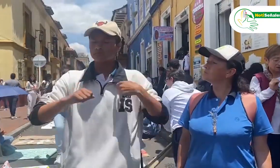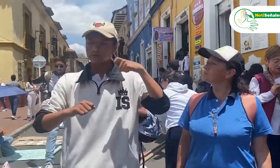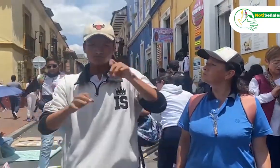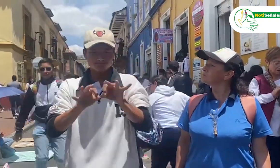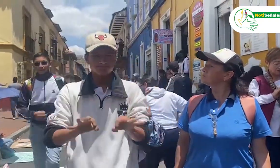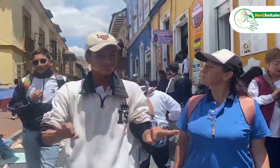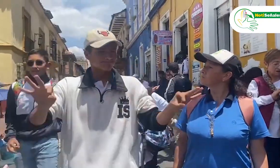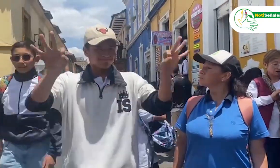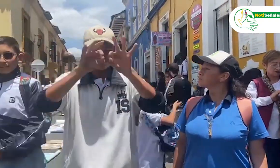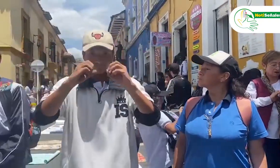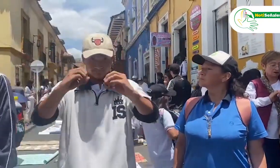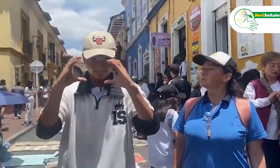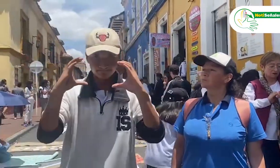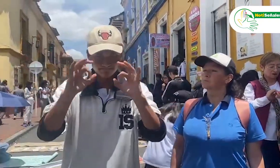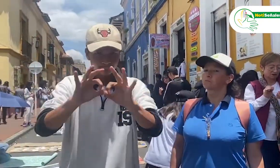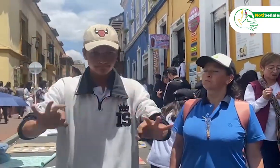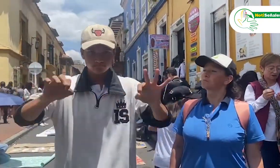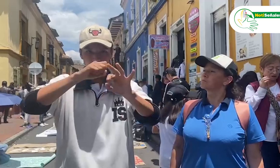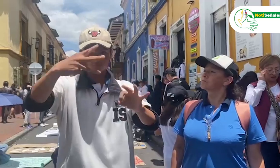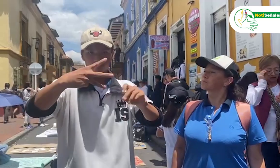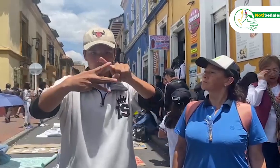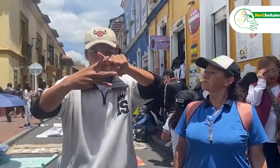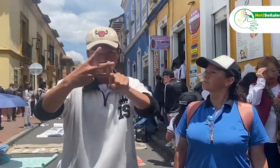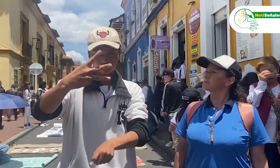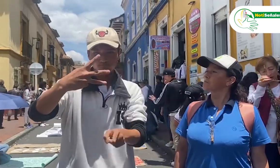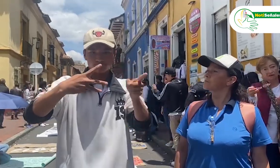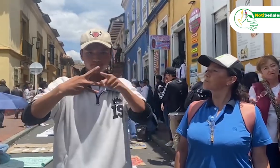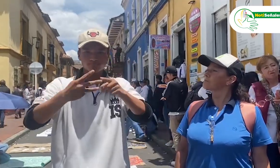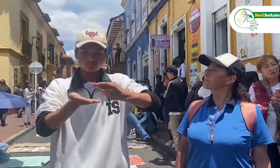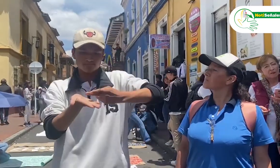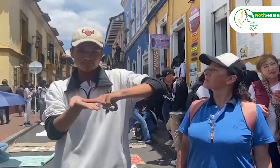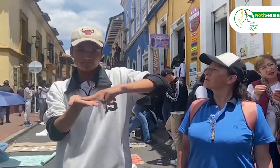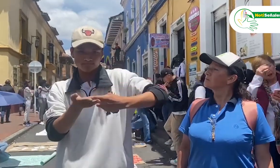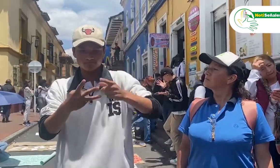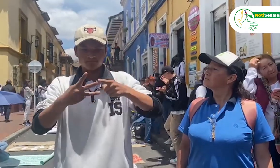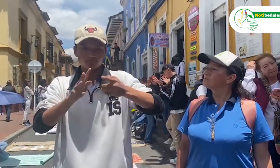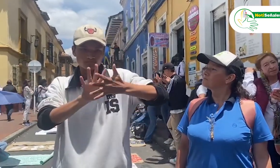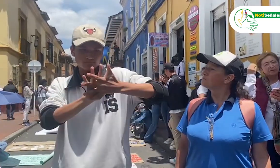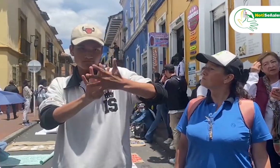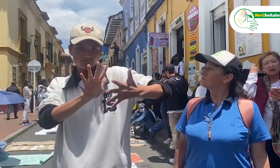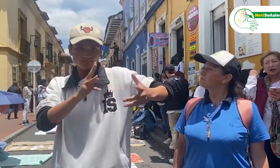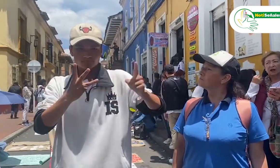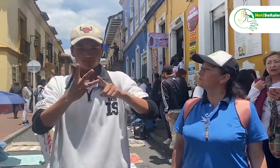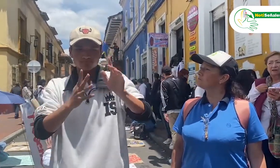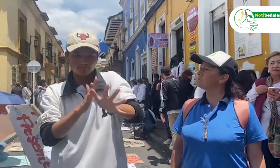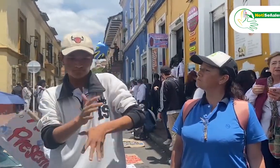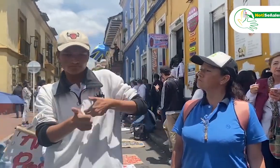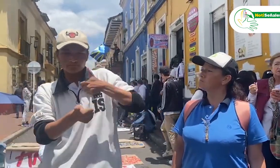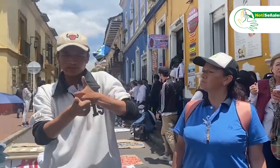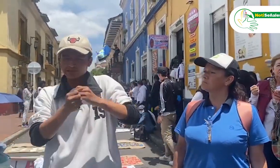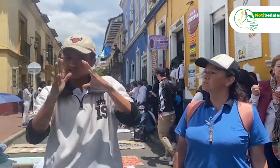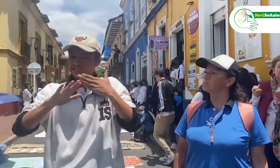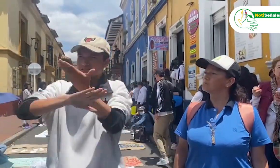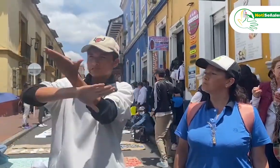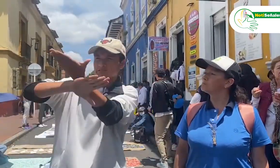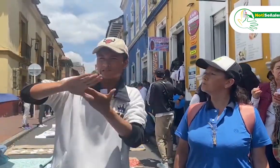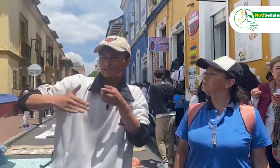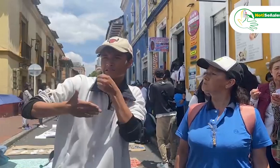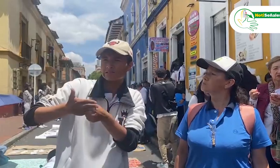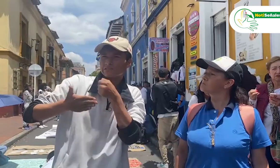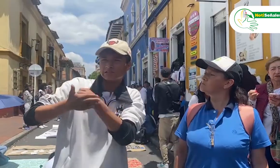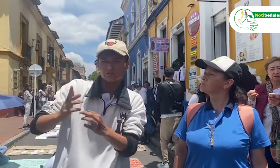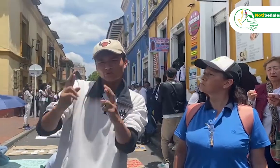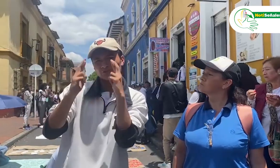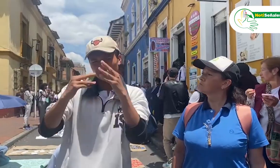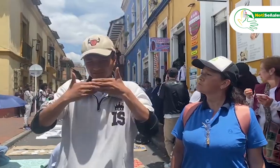quedamos sin conocimientos. Es importante que hagamos esta exigencia enfocada en tres puntos, los intérpretes, los modelos lingüísticos